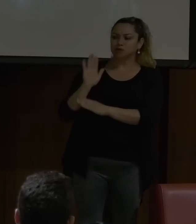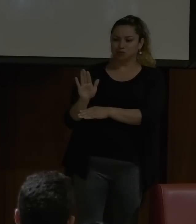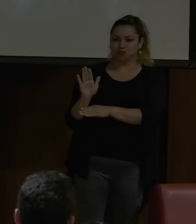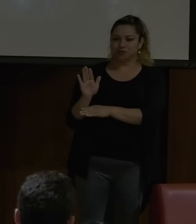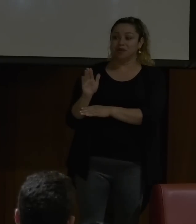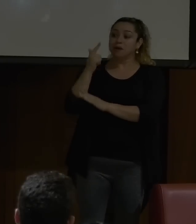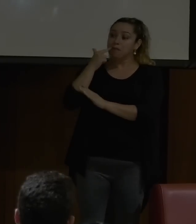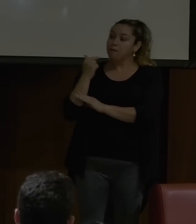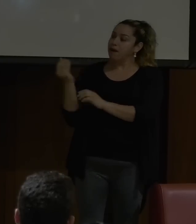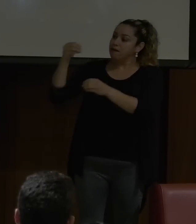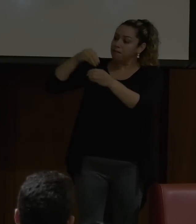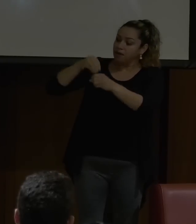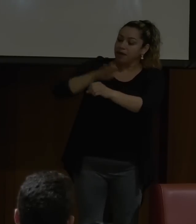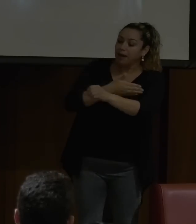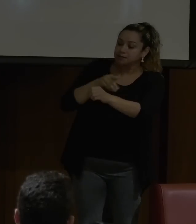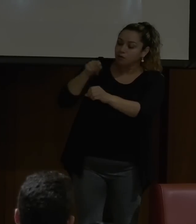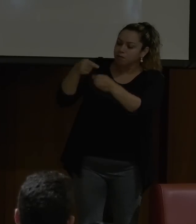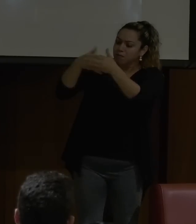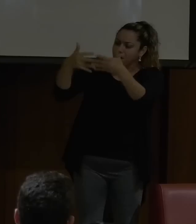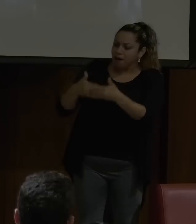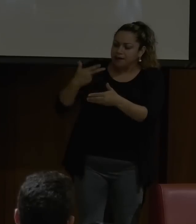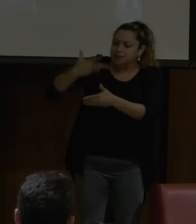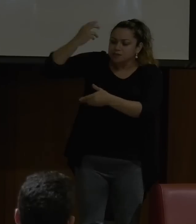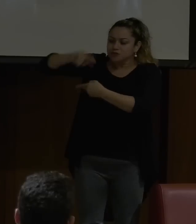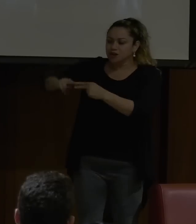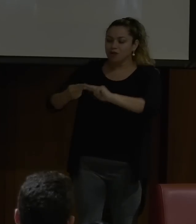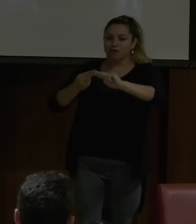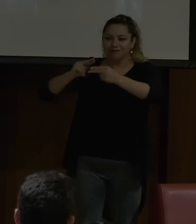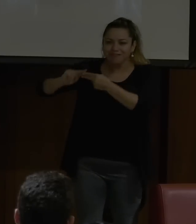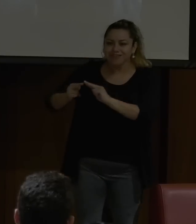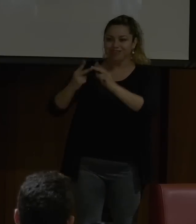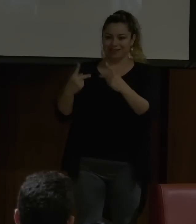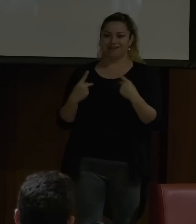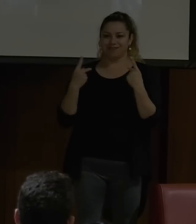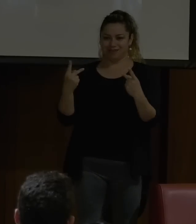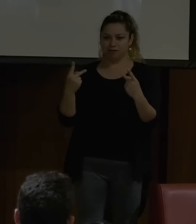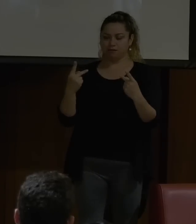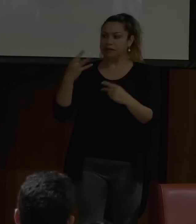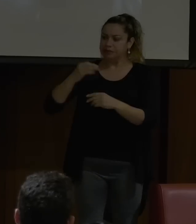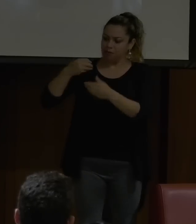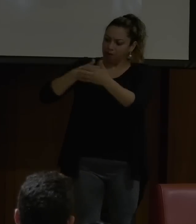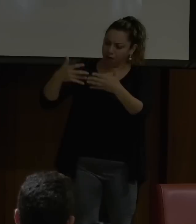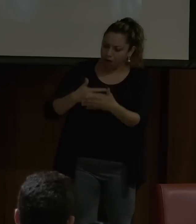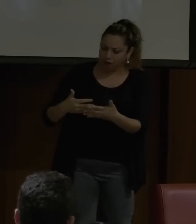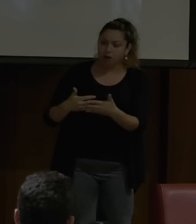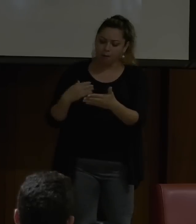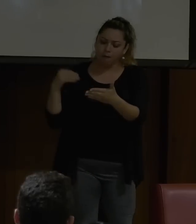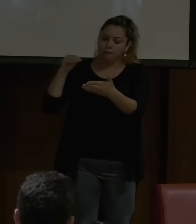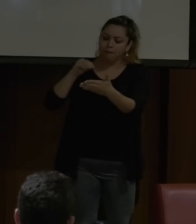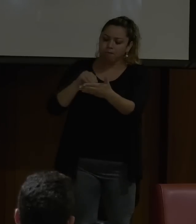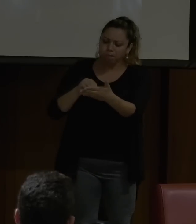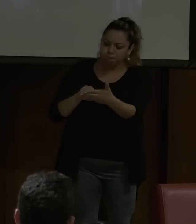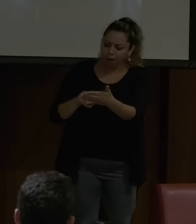su vida a través de sus cantos. La mayoría de ellos son autobiográficos, desde el primero que compuso, aquel que nunca nadie